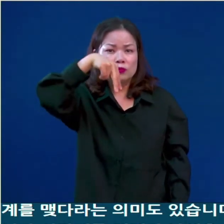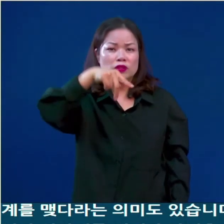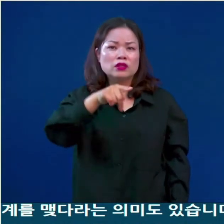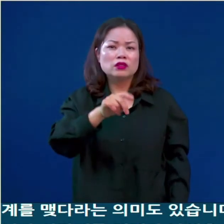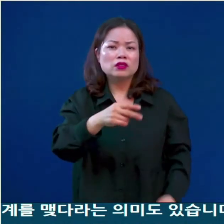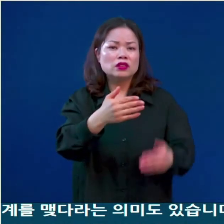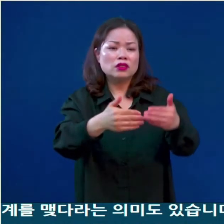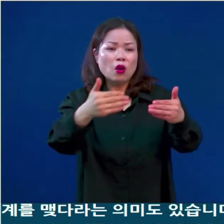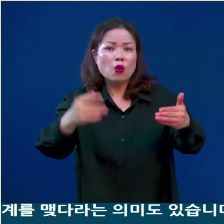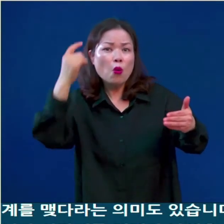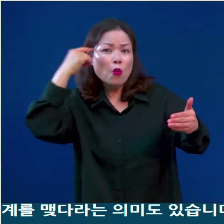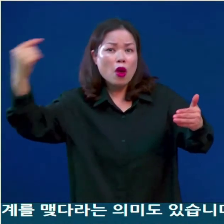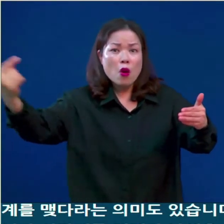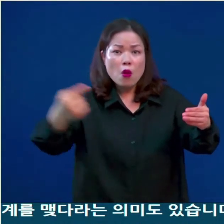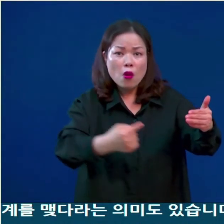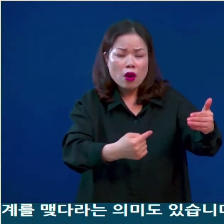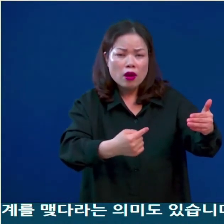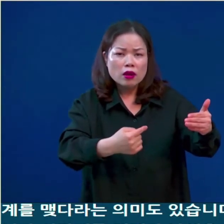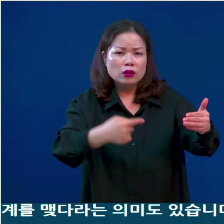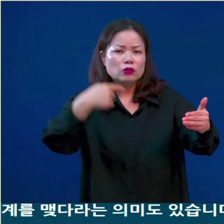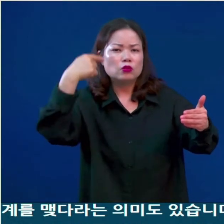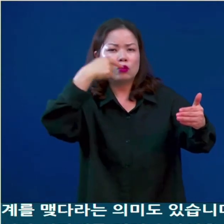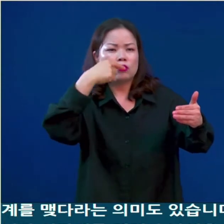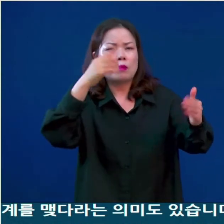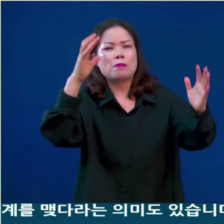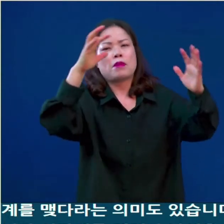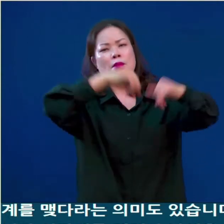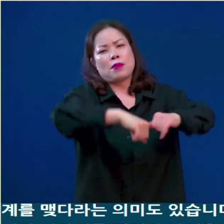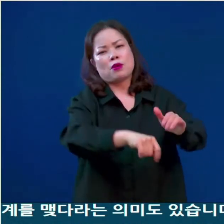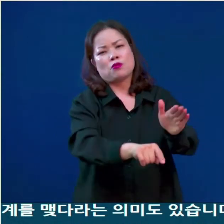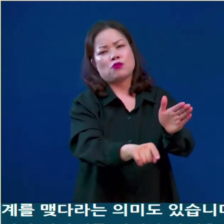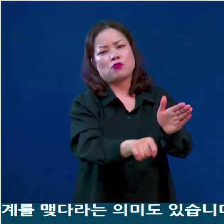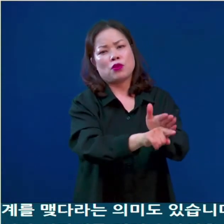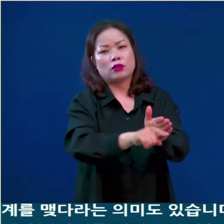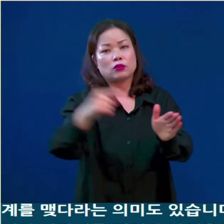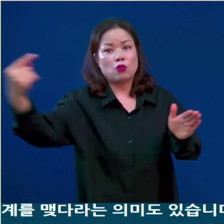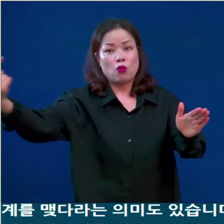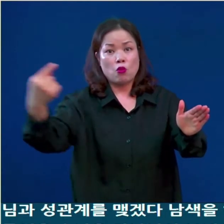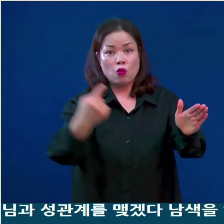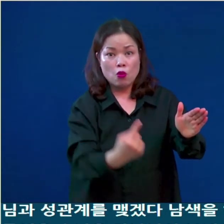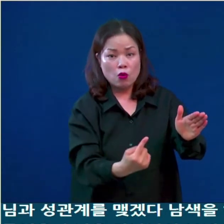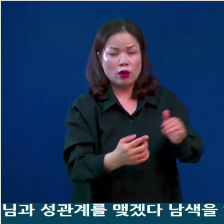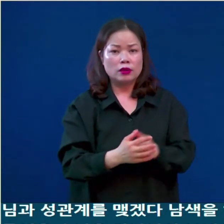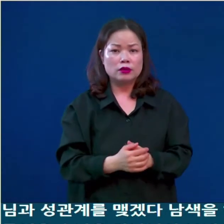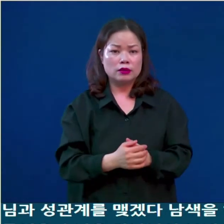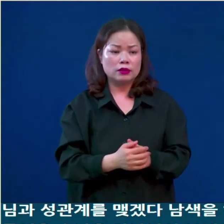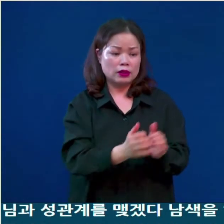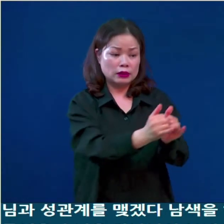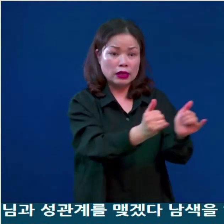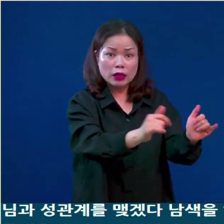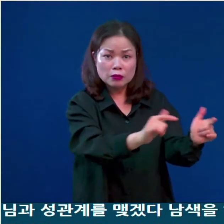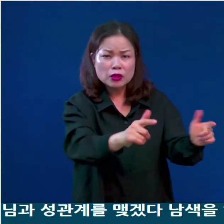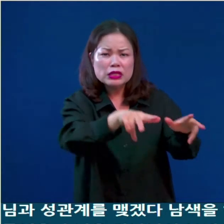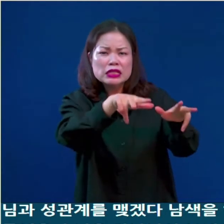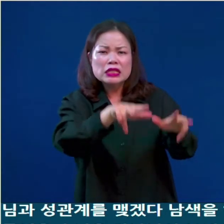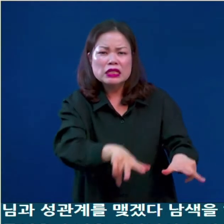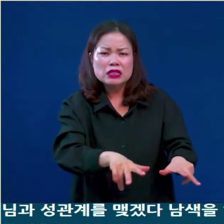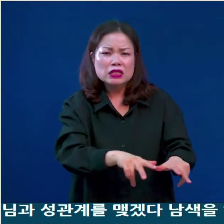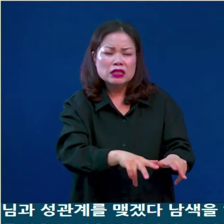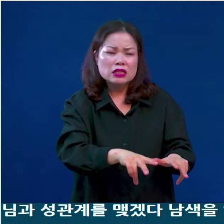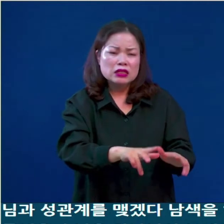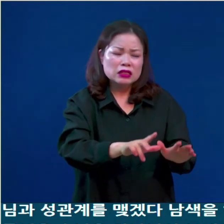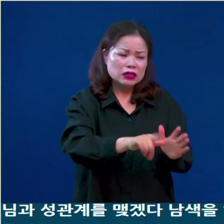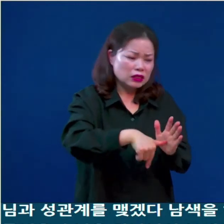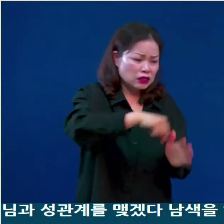왔을까요? 소돔성을 멸망시키기 위해서 왔습니다. 그런데 소돔성 사람들은 지금 시국이